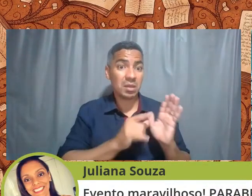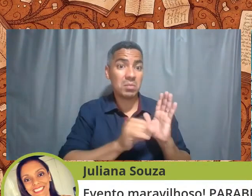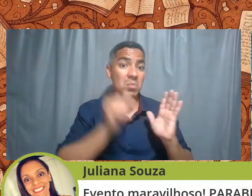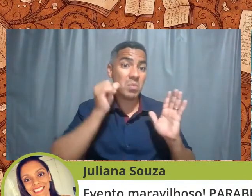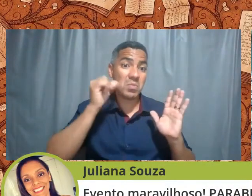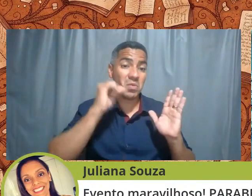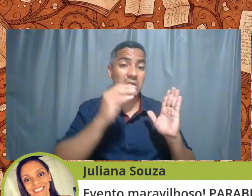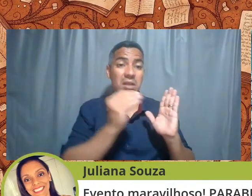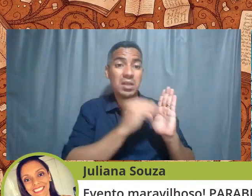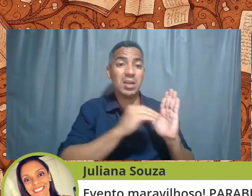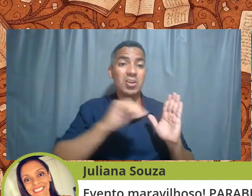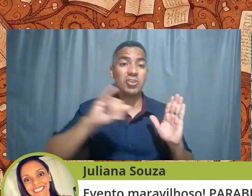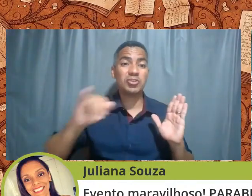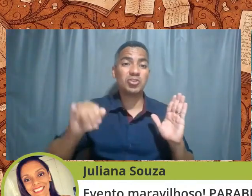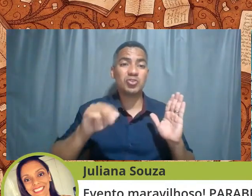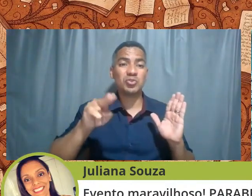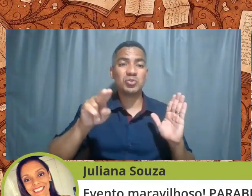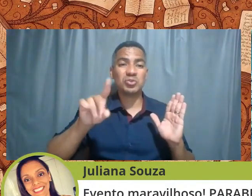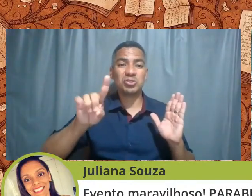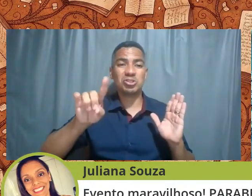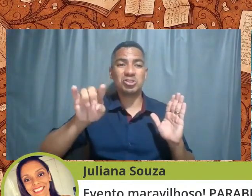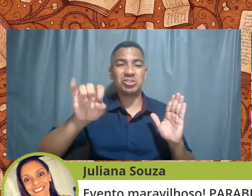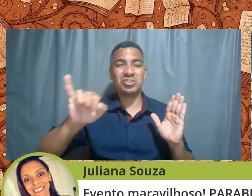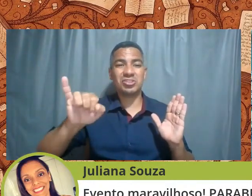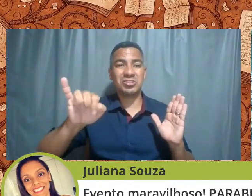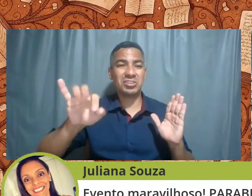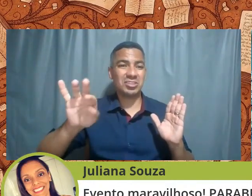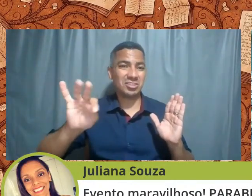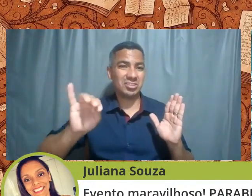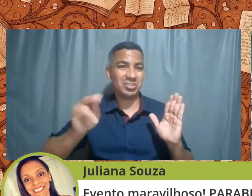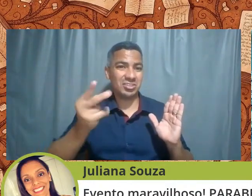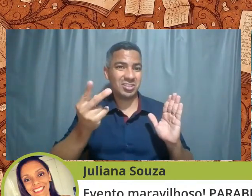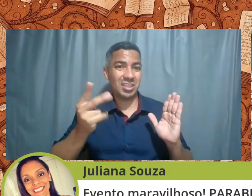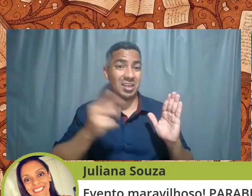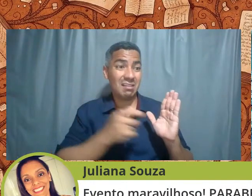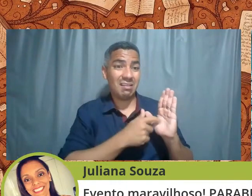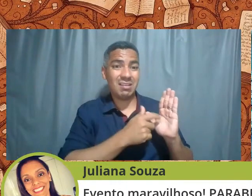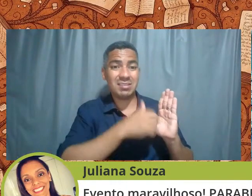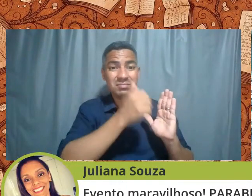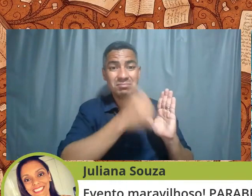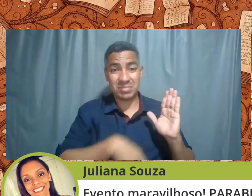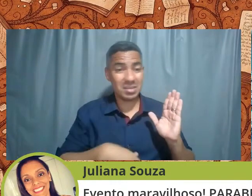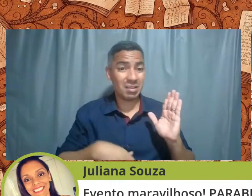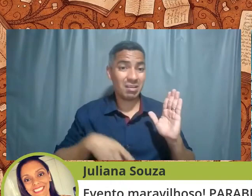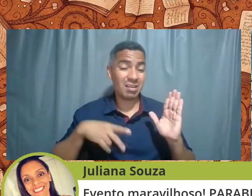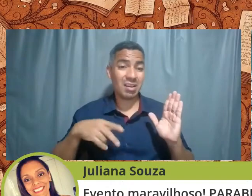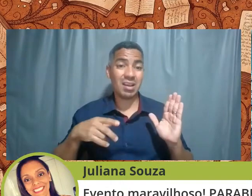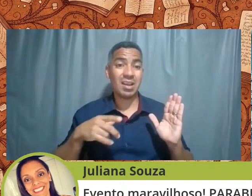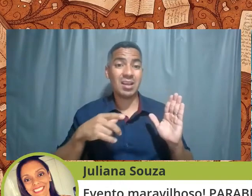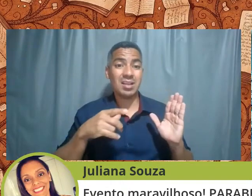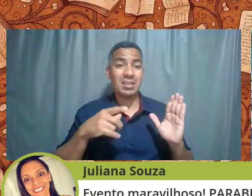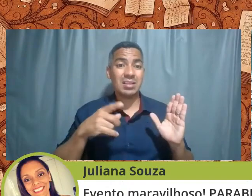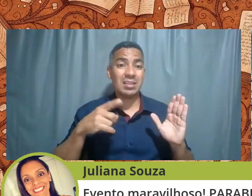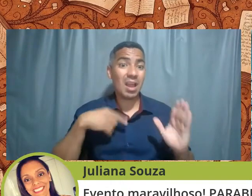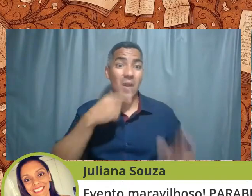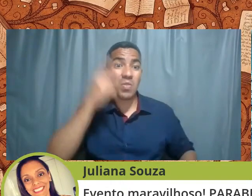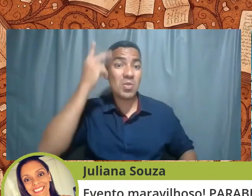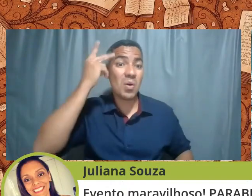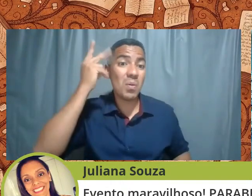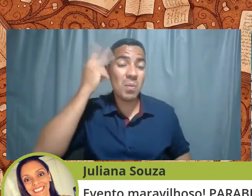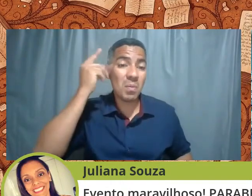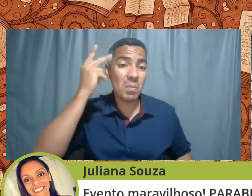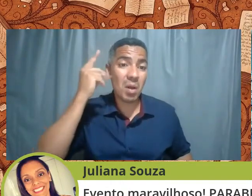né, propriamente dita, né? Então havia uma heterossexualidade compulsória, né, e